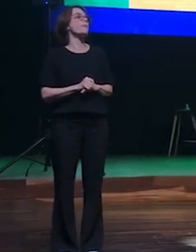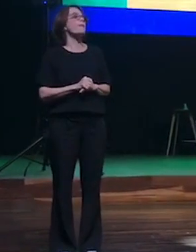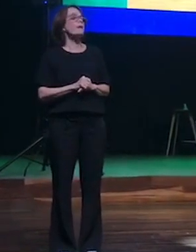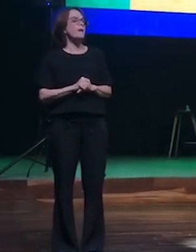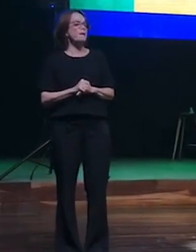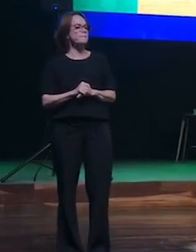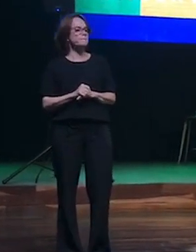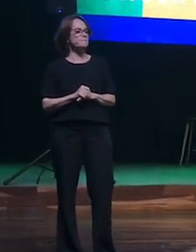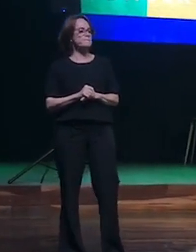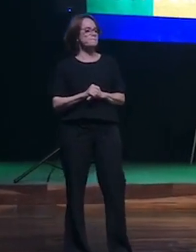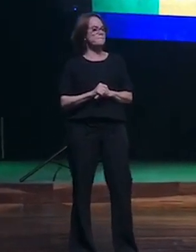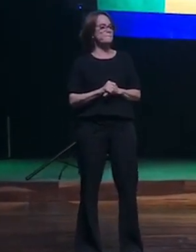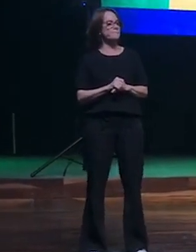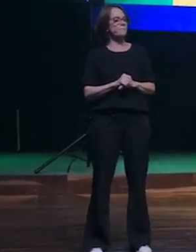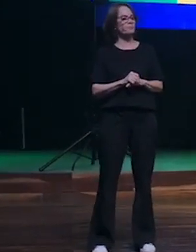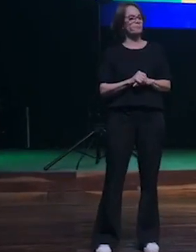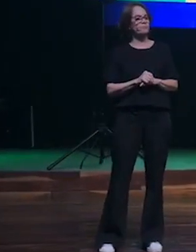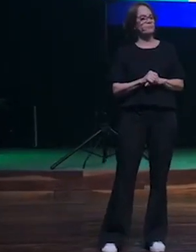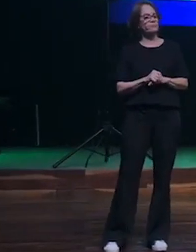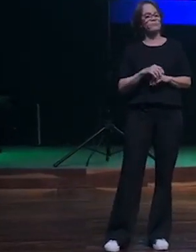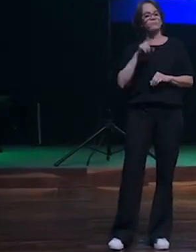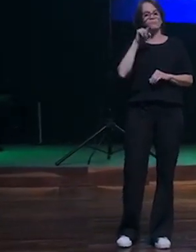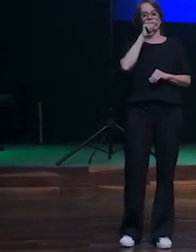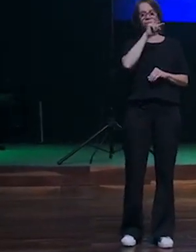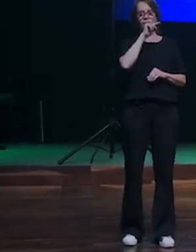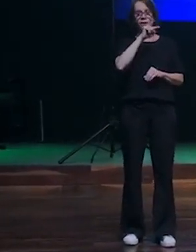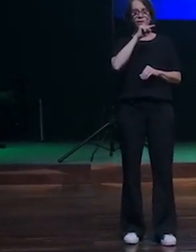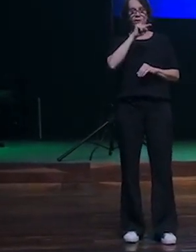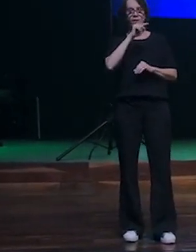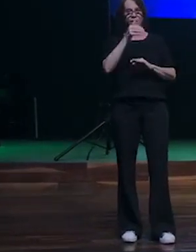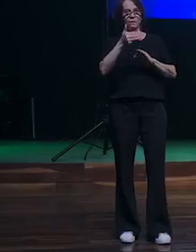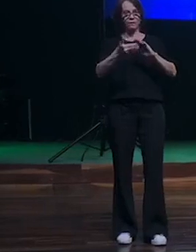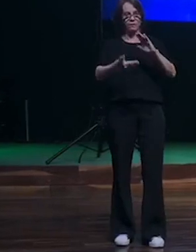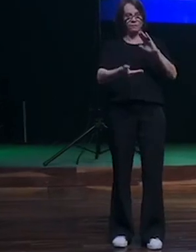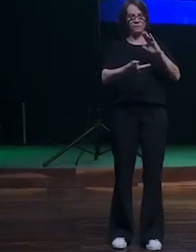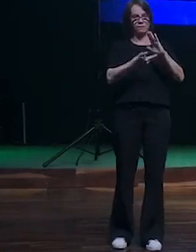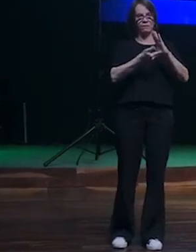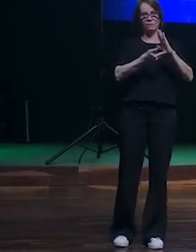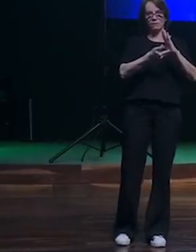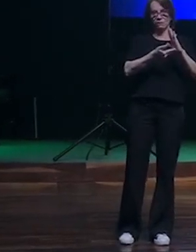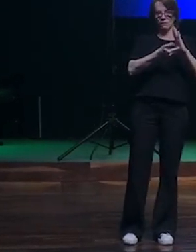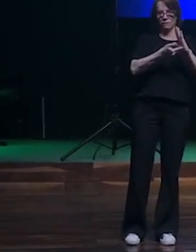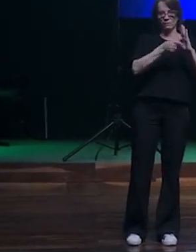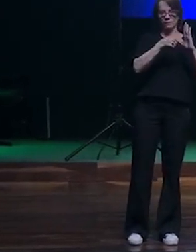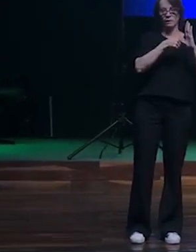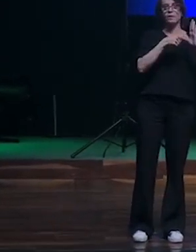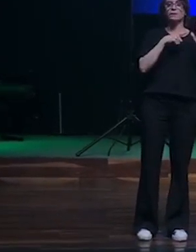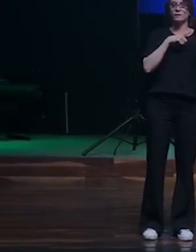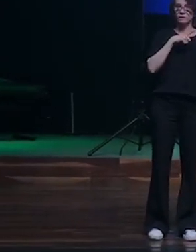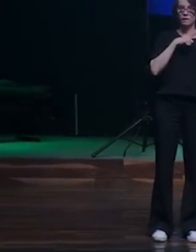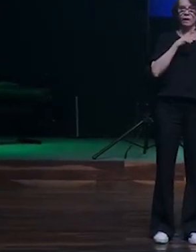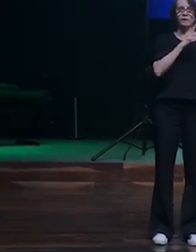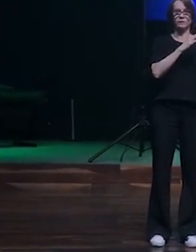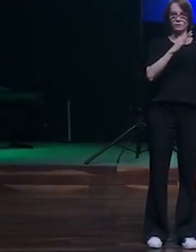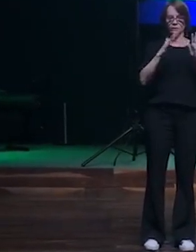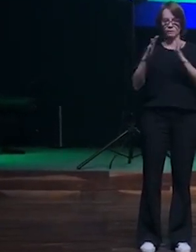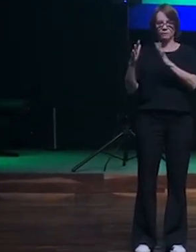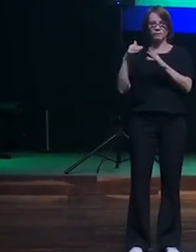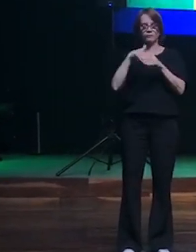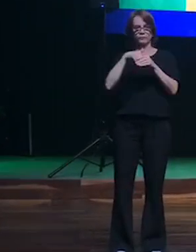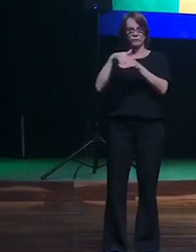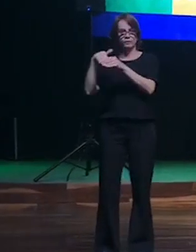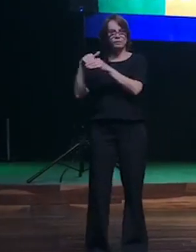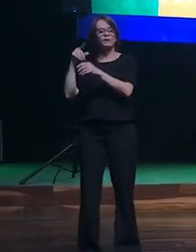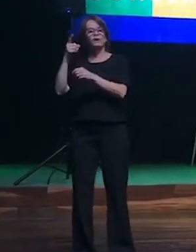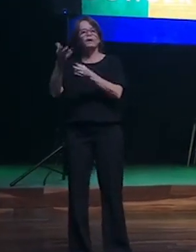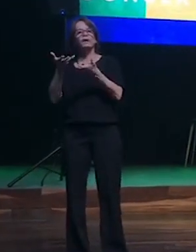Tramita na Câmara Legislativa do Distrito Federal um projeto de lei que busca limitar o que